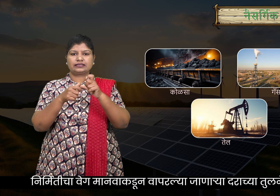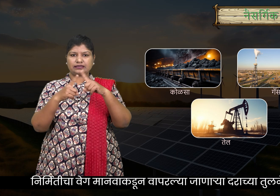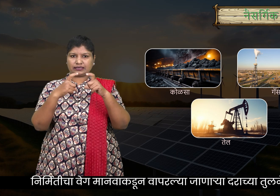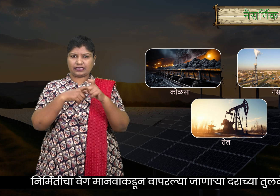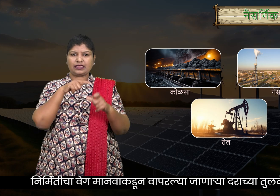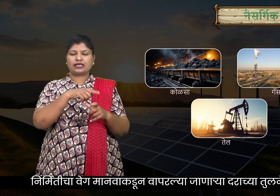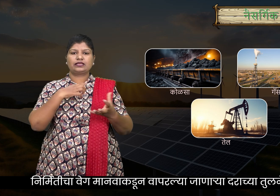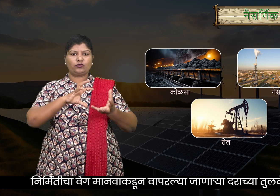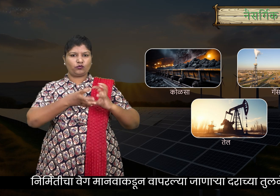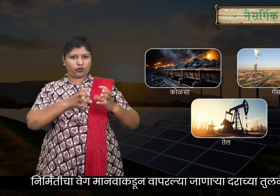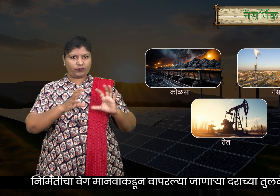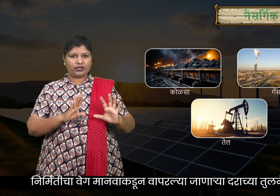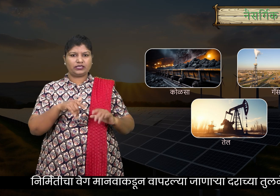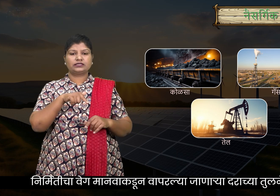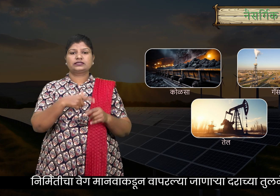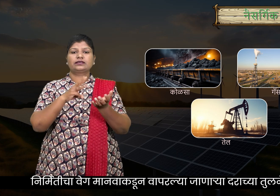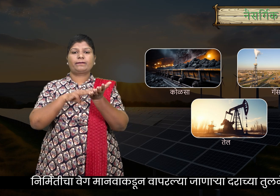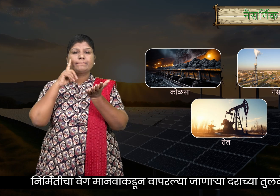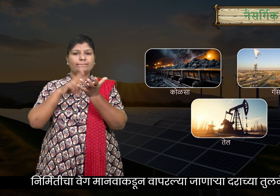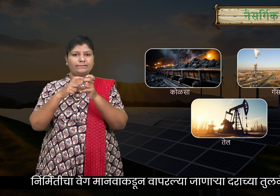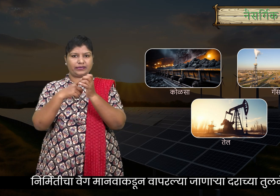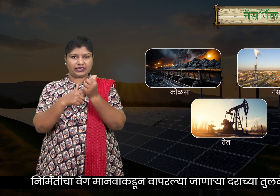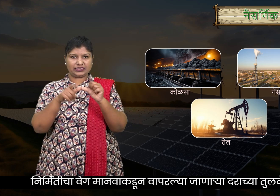जाणाऱ्या दराच्या तुलनेत खूपच कमी आहे.